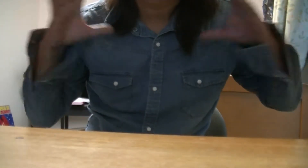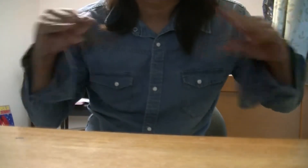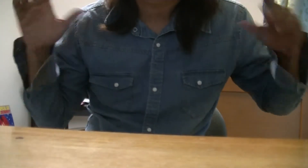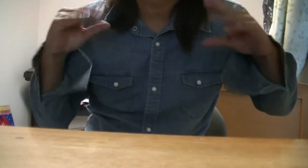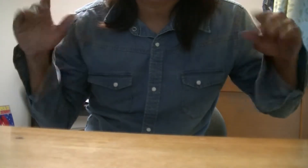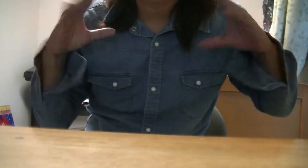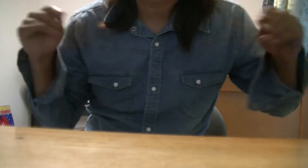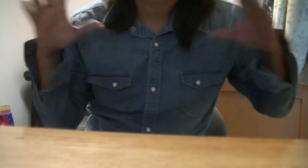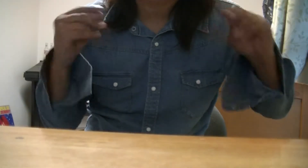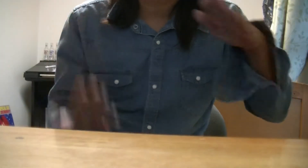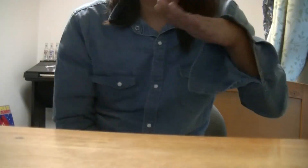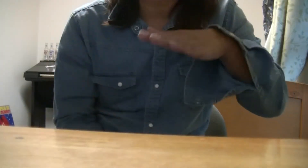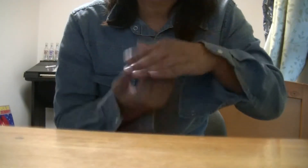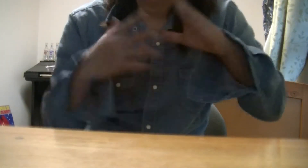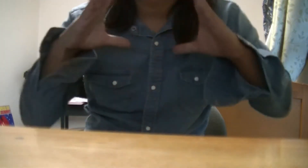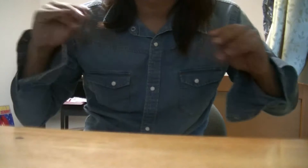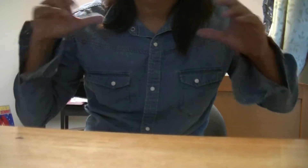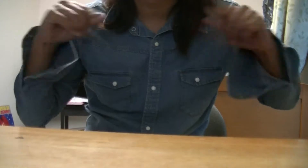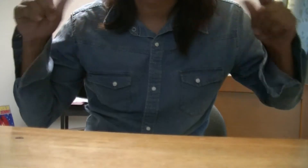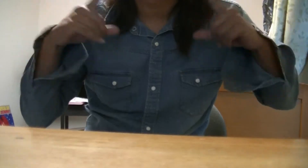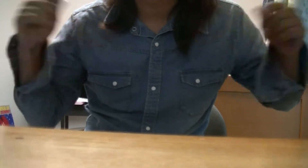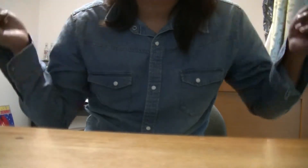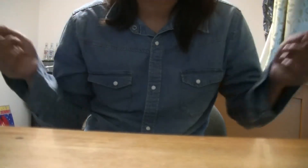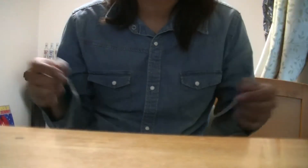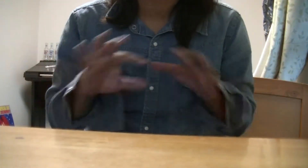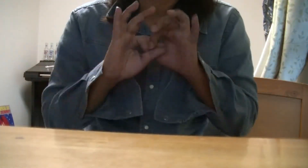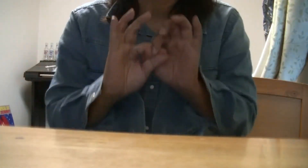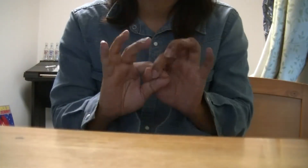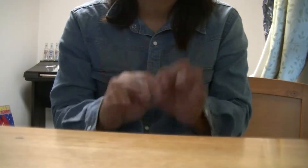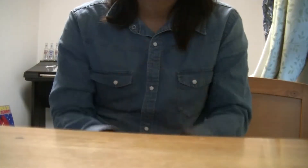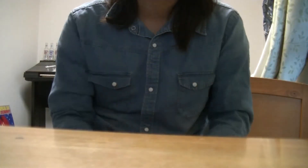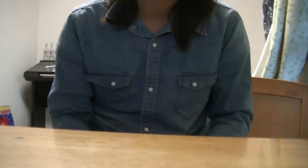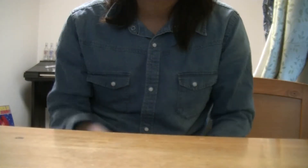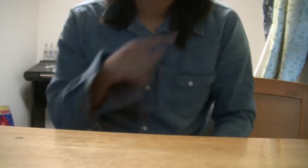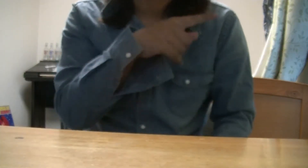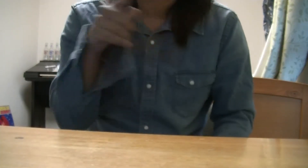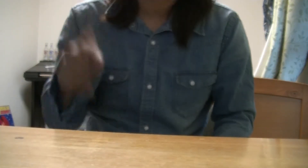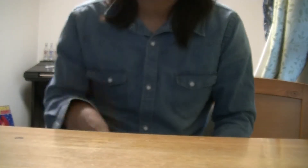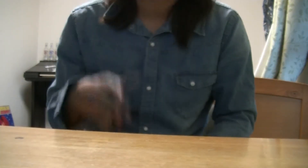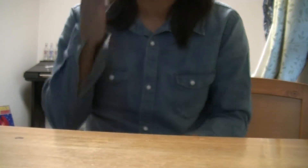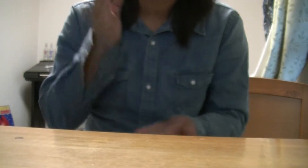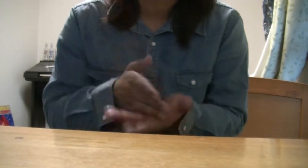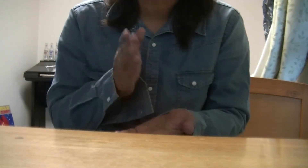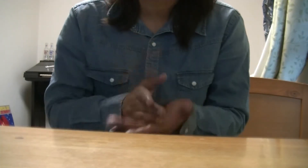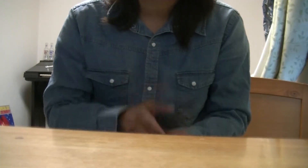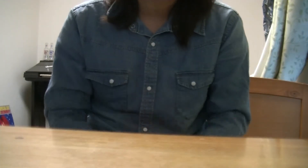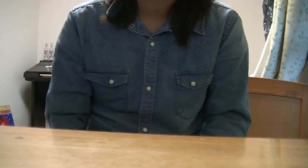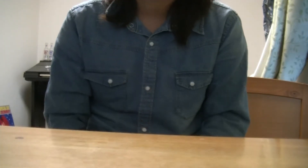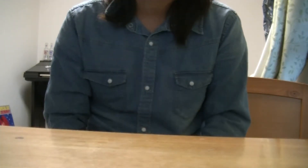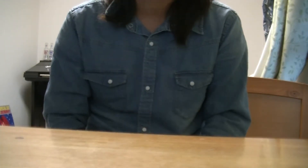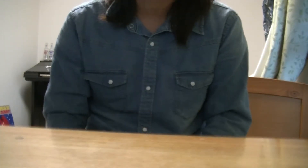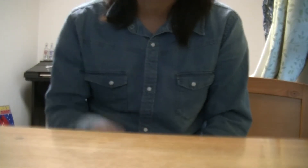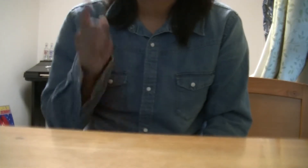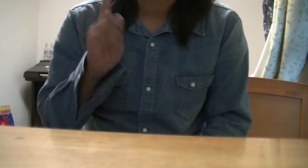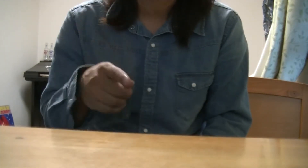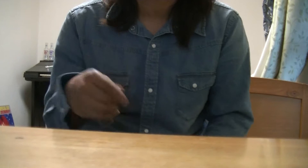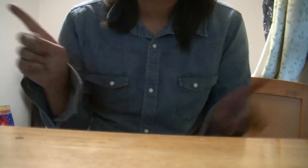最高ですね。すると街角で呼び止められるようになります。鴨頭さん会いたかったですって。